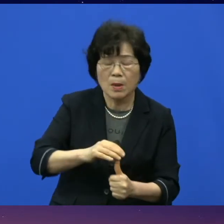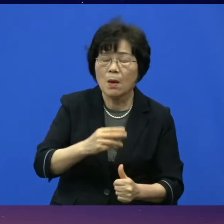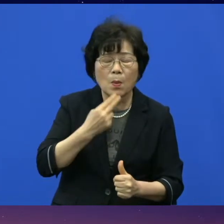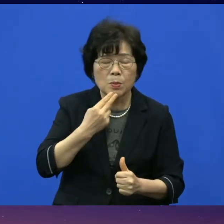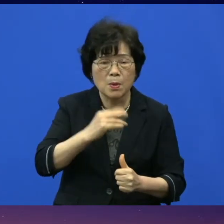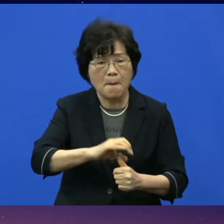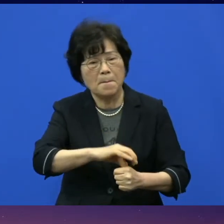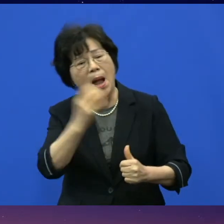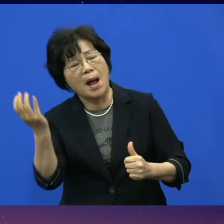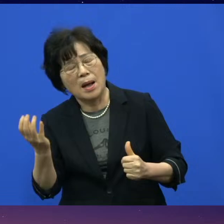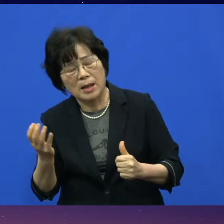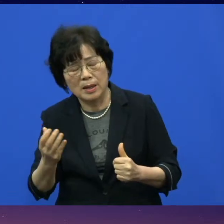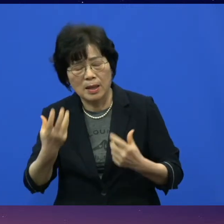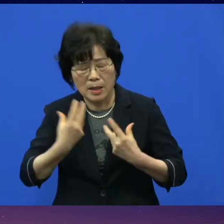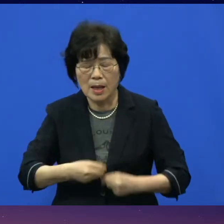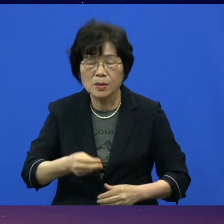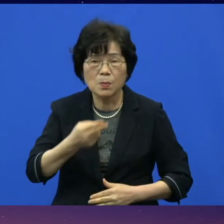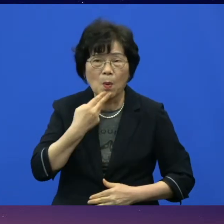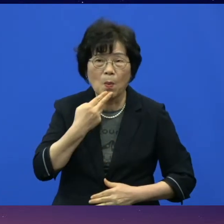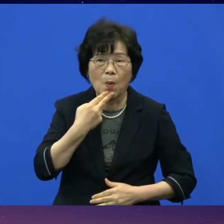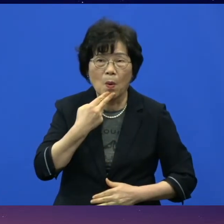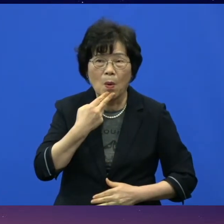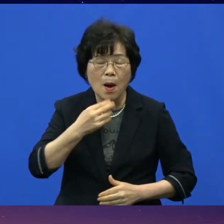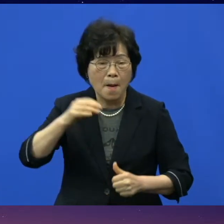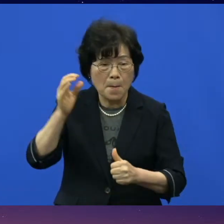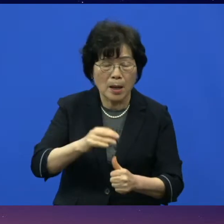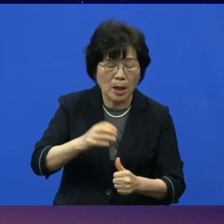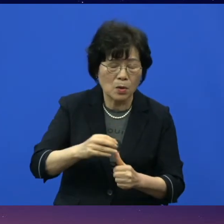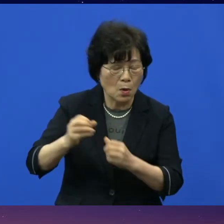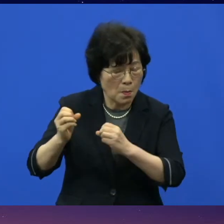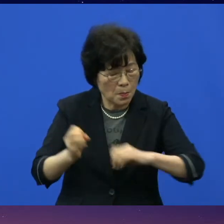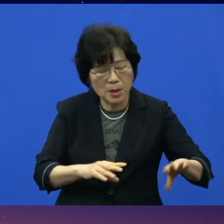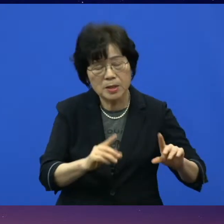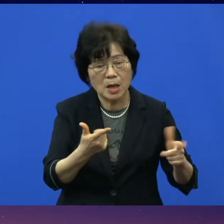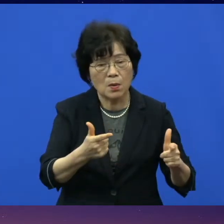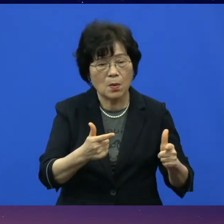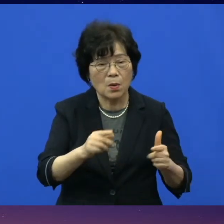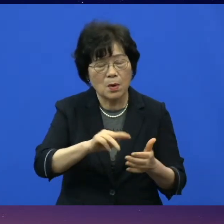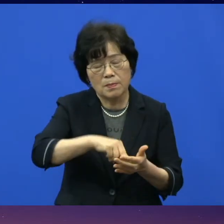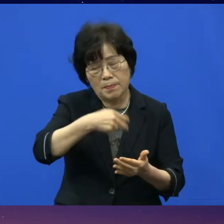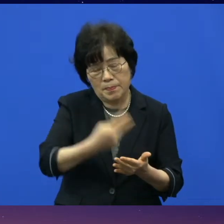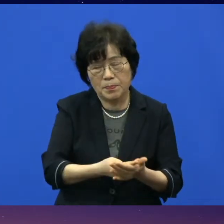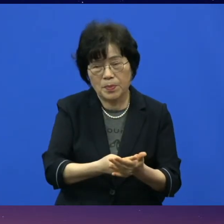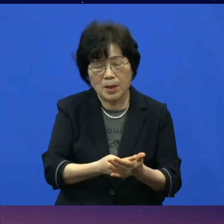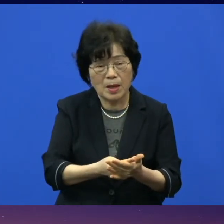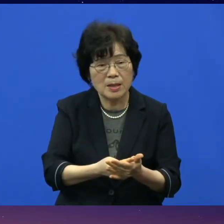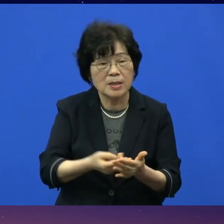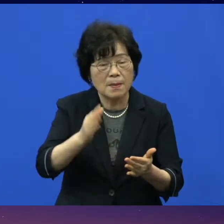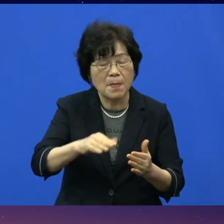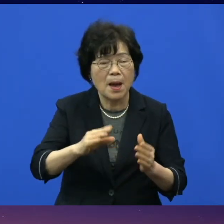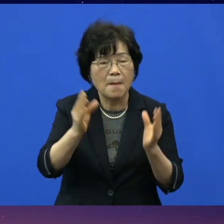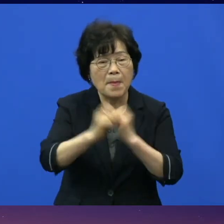당하여도 낙심하지 아니하며 박해를 받아도 버림받지 아니하며 그 굴러들임을 당하여도 망하지 아니하며.